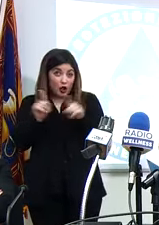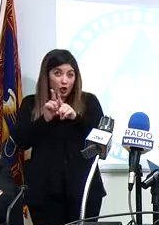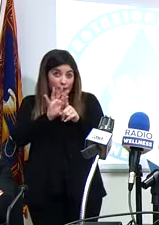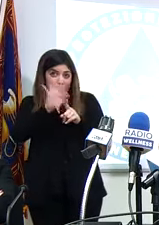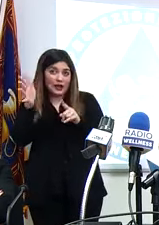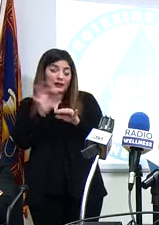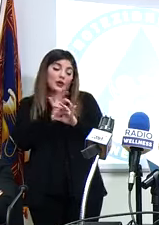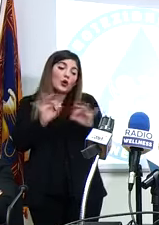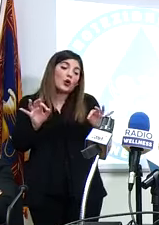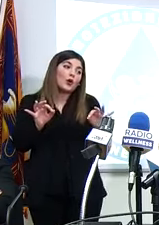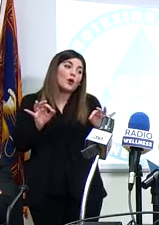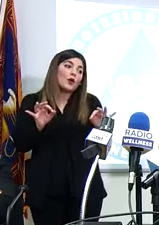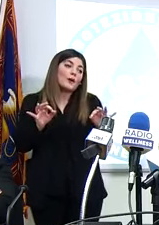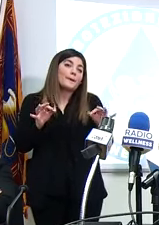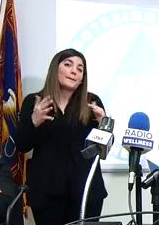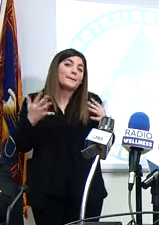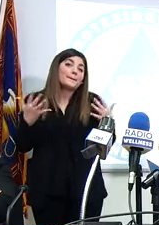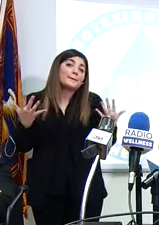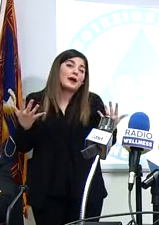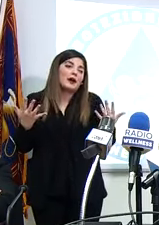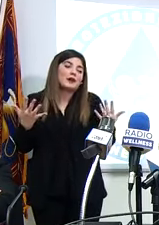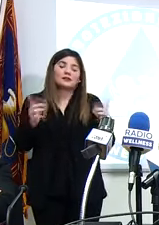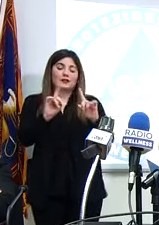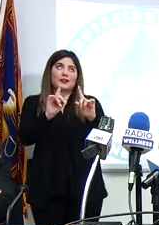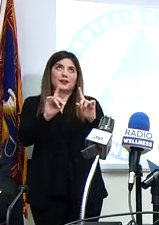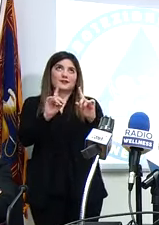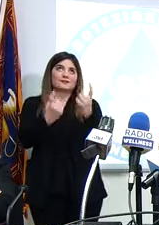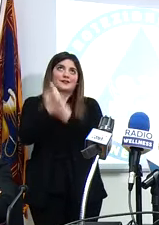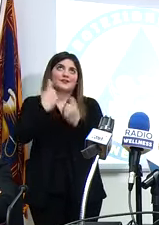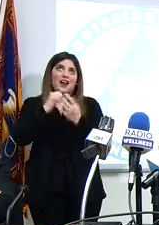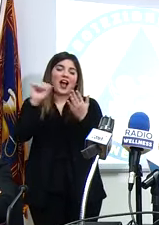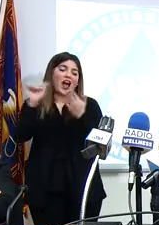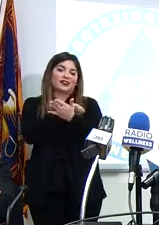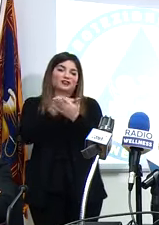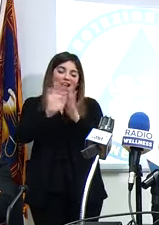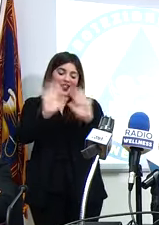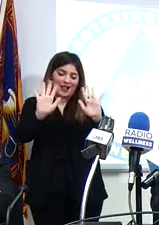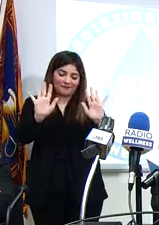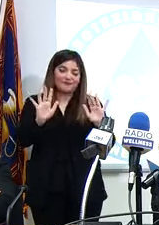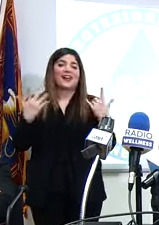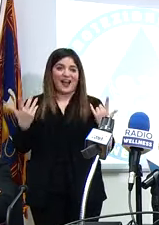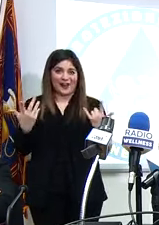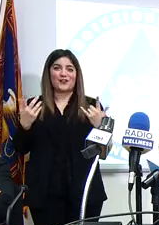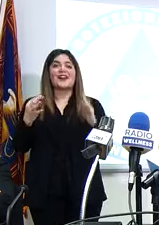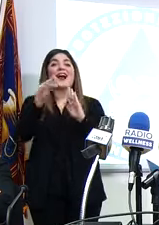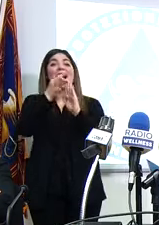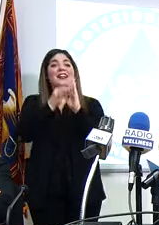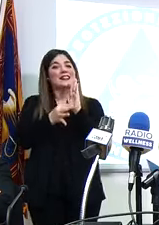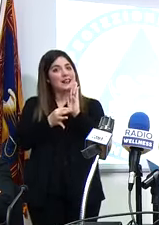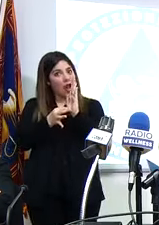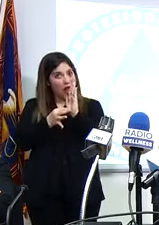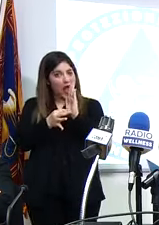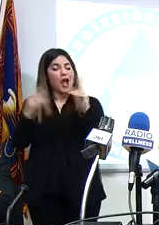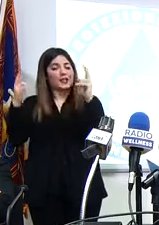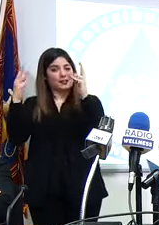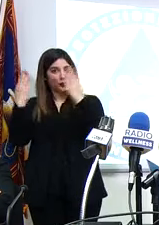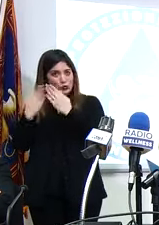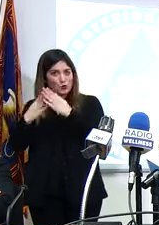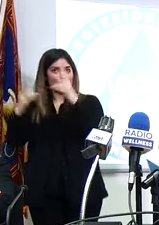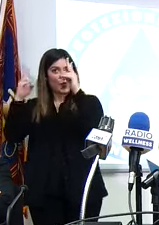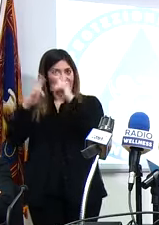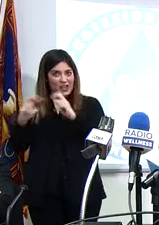lo riportate, quindi cancello quello che ho appena detto. I dati della letteratura, quelli che